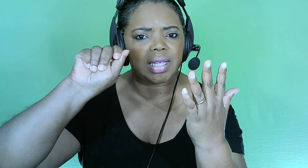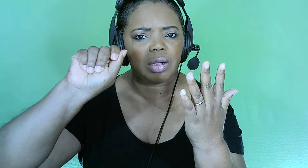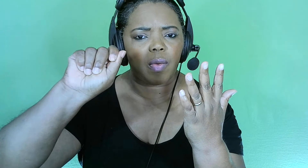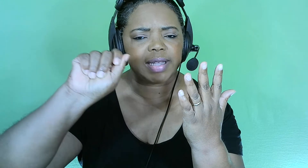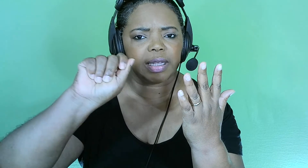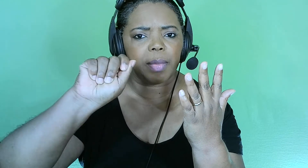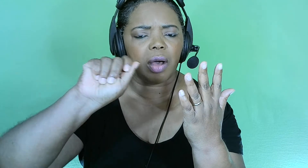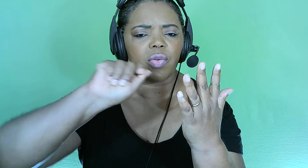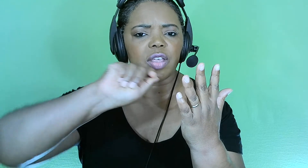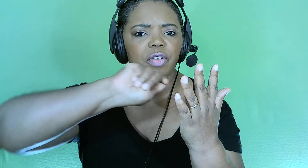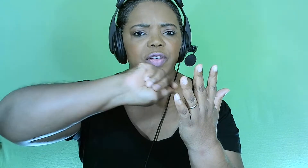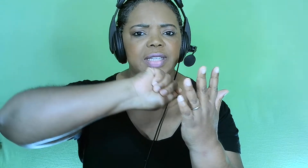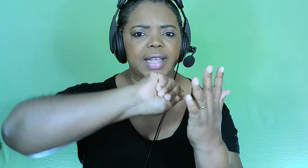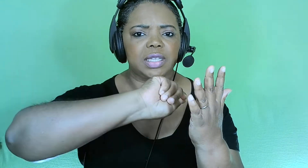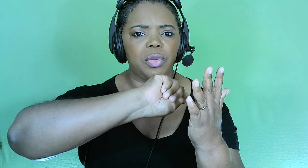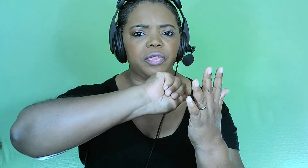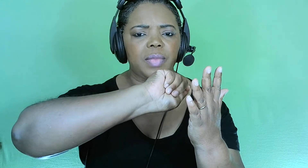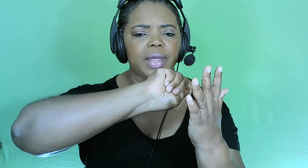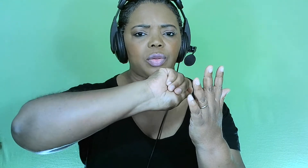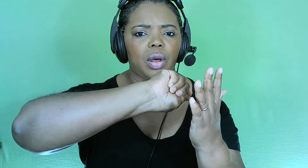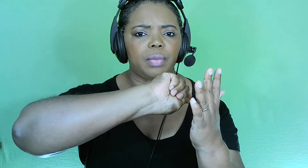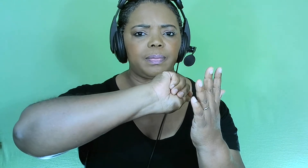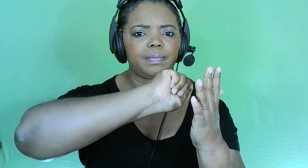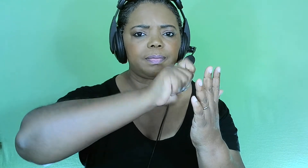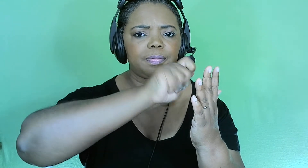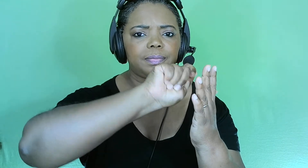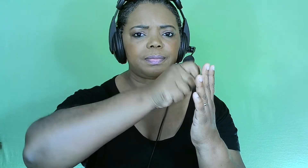assim com essa mão e vou fazer esse movimento, ó.